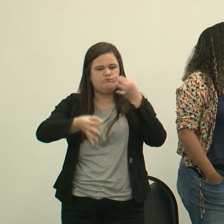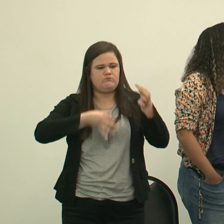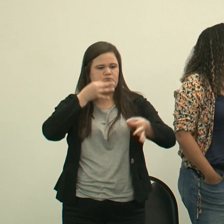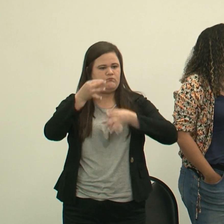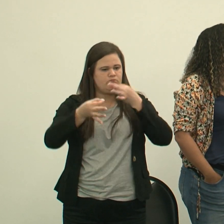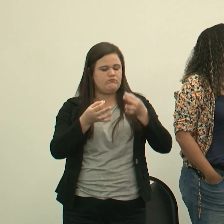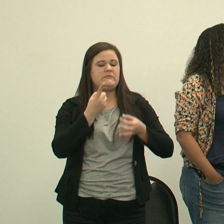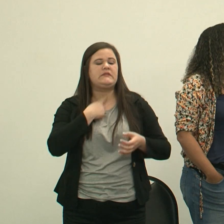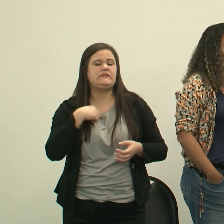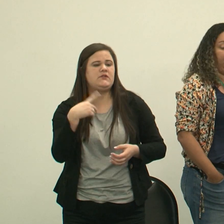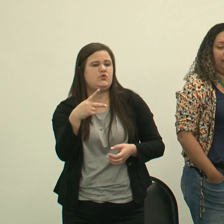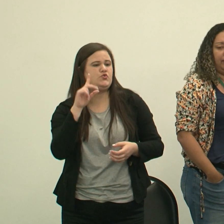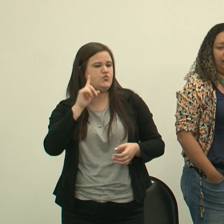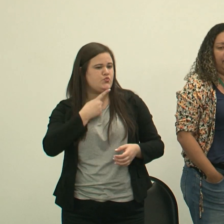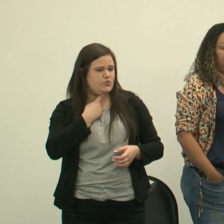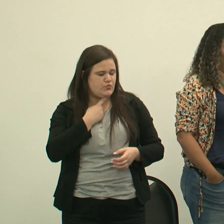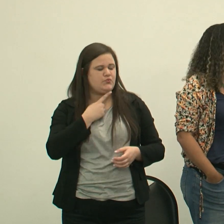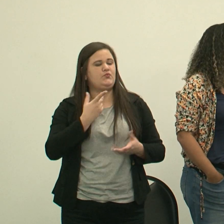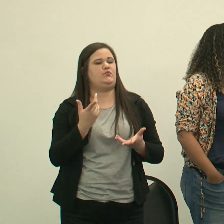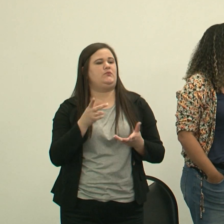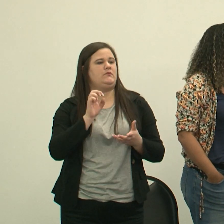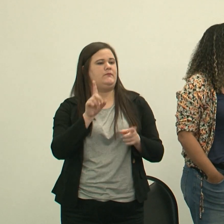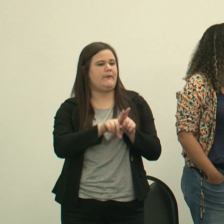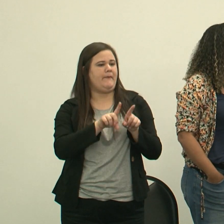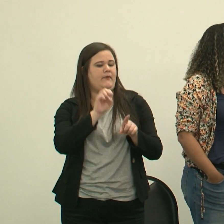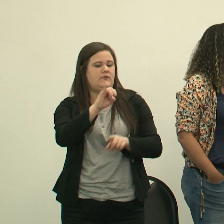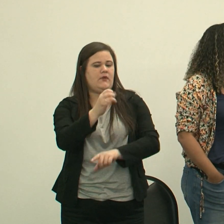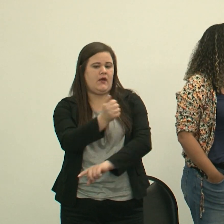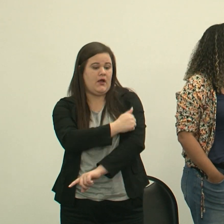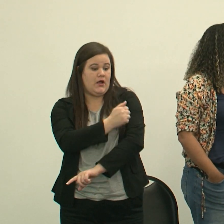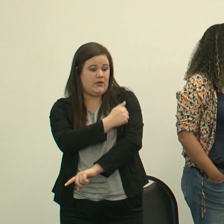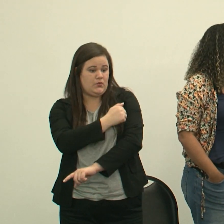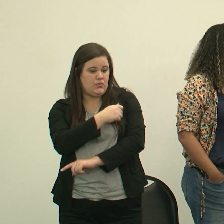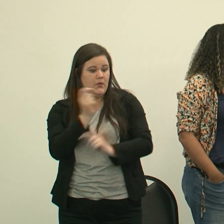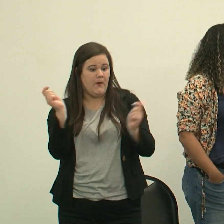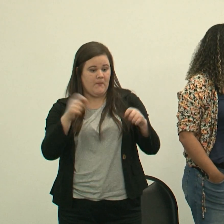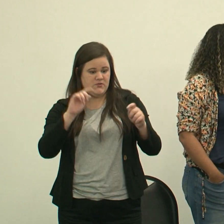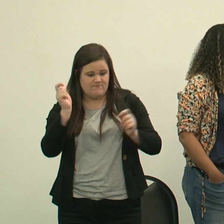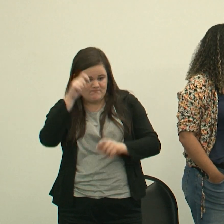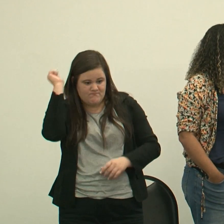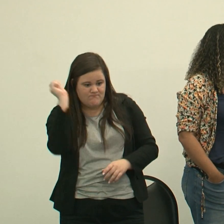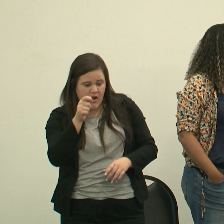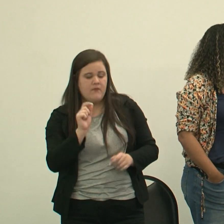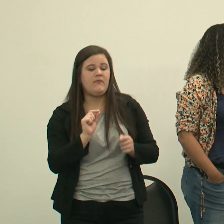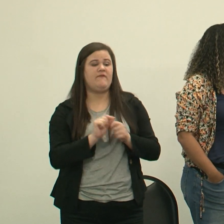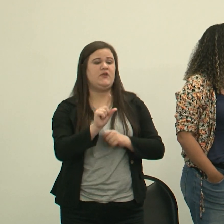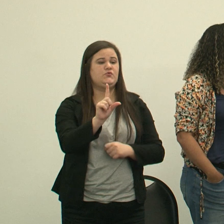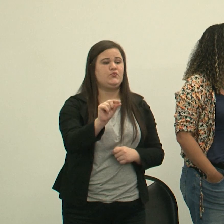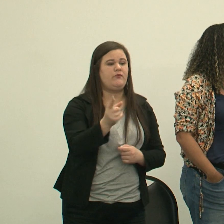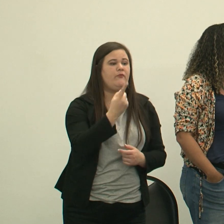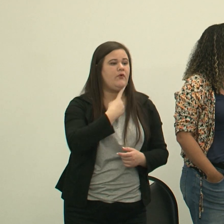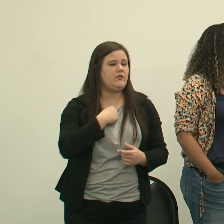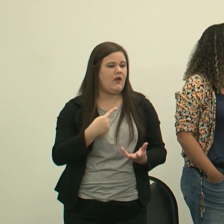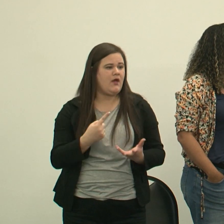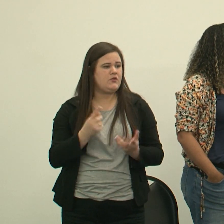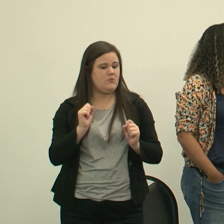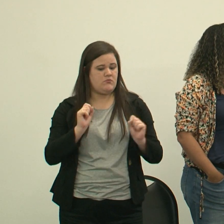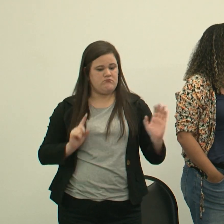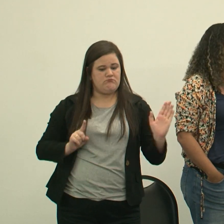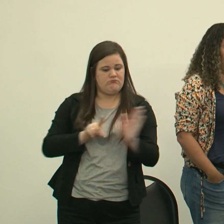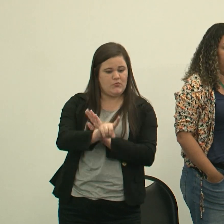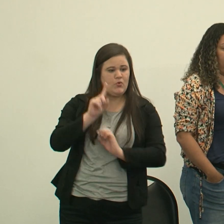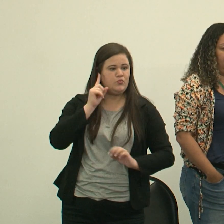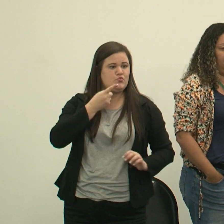surdo, se o aluno tivesse realmente esses poderes mágicos, né, o que ele faria, e aí a gente pode perguntar isso para o